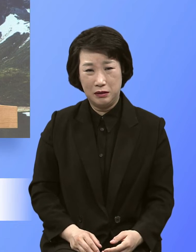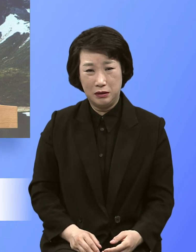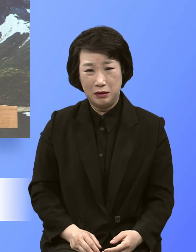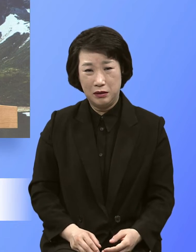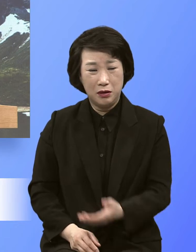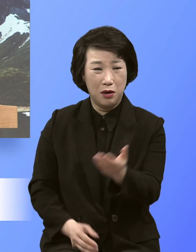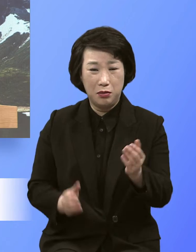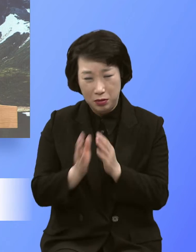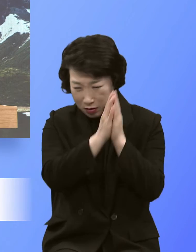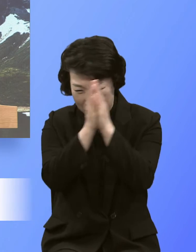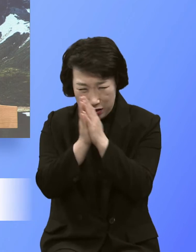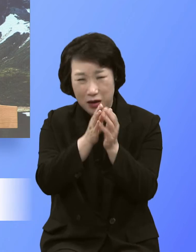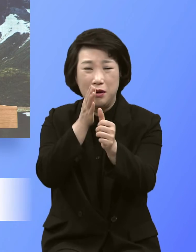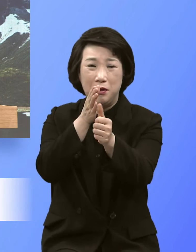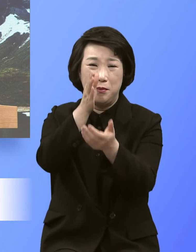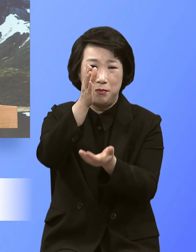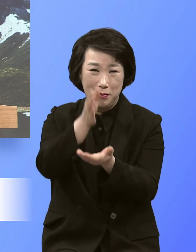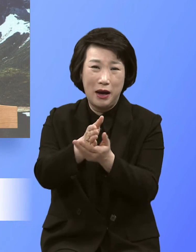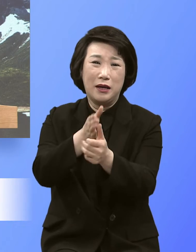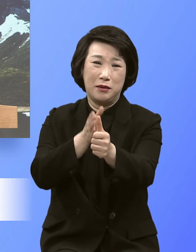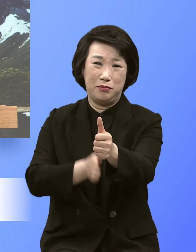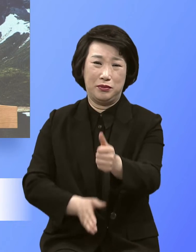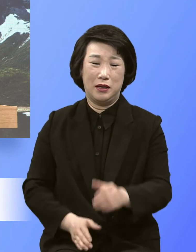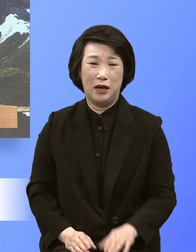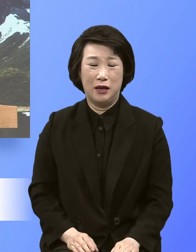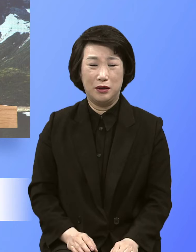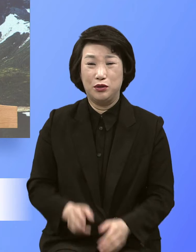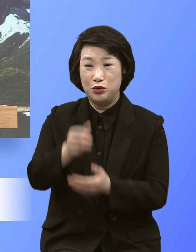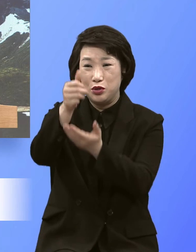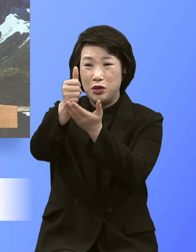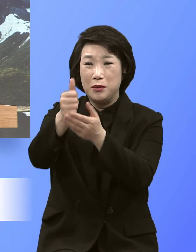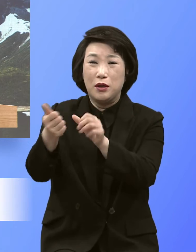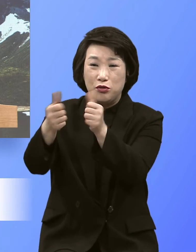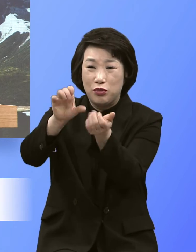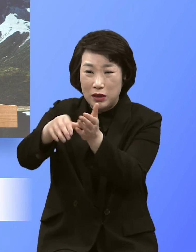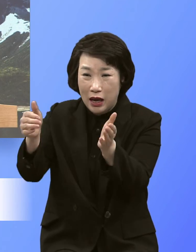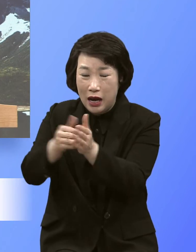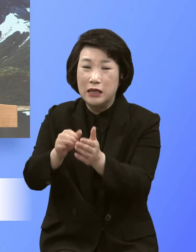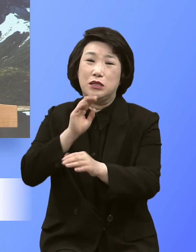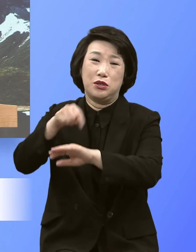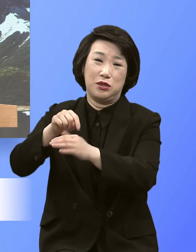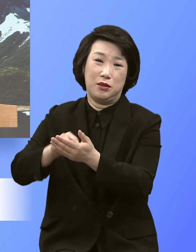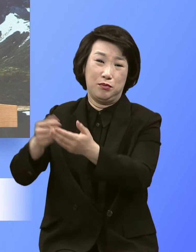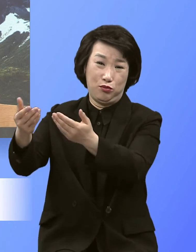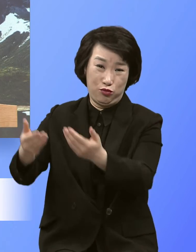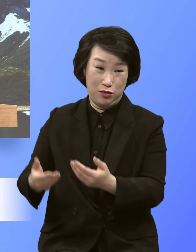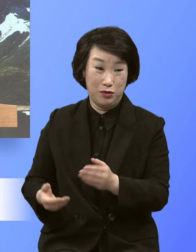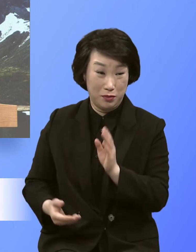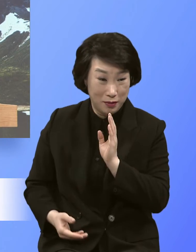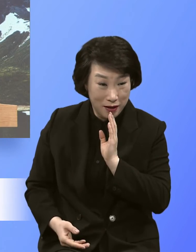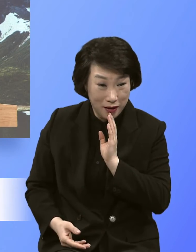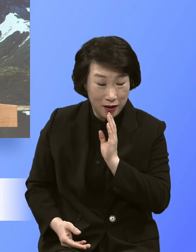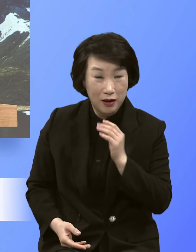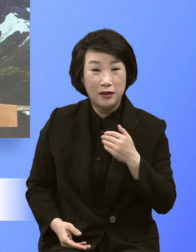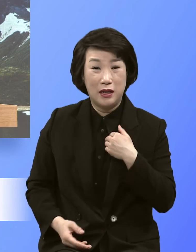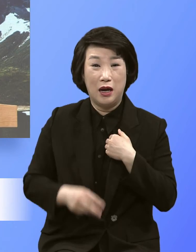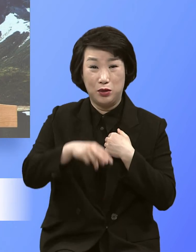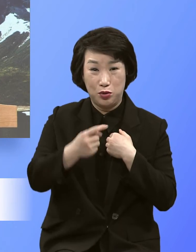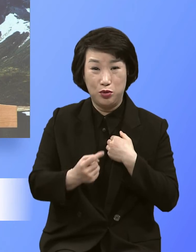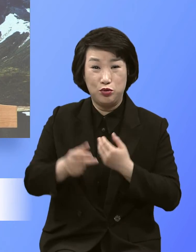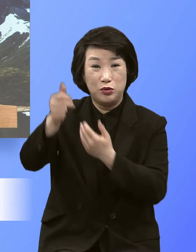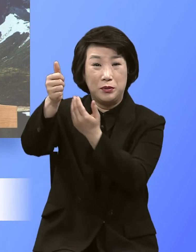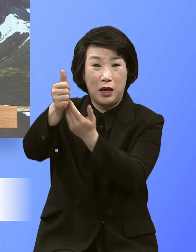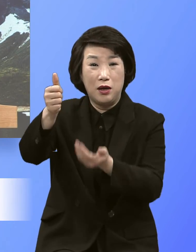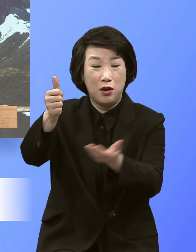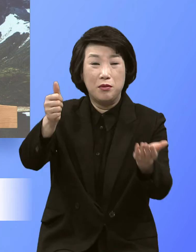얼렁뚱땅하지 말자 이 말입니다. 주님이 죽기까지 진실하셨으니 나도 주님